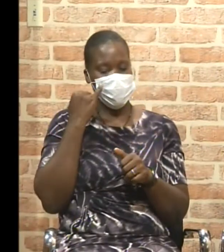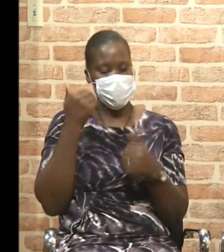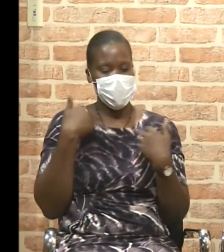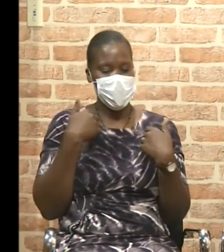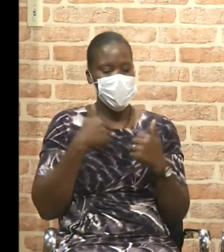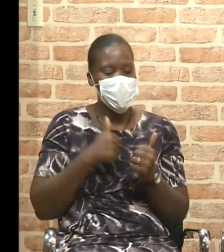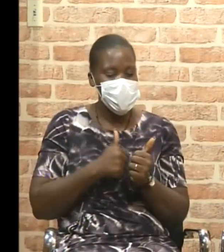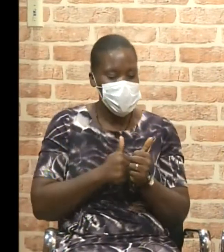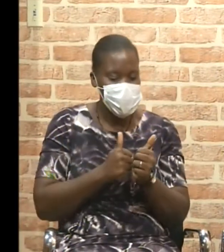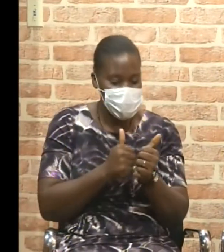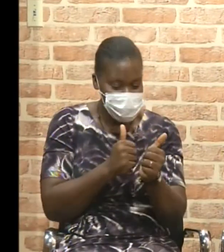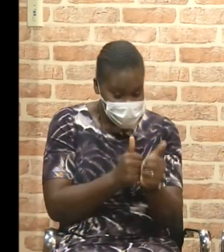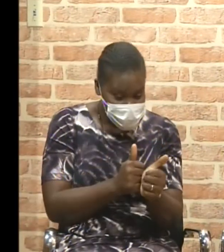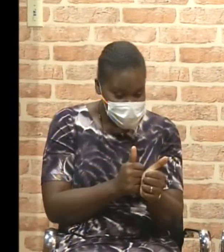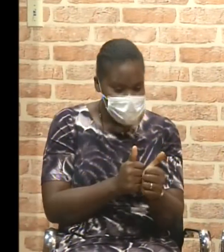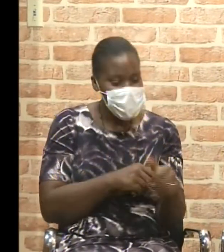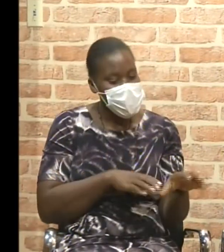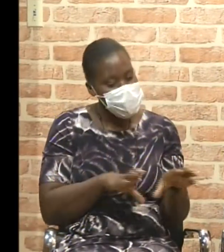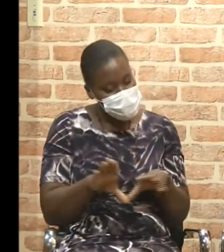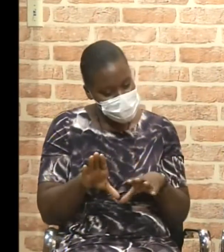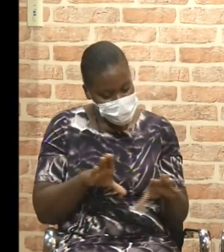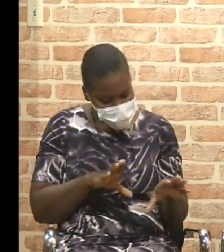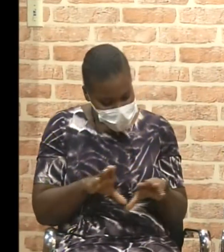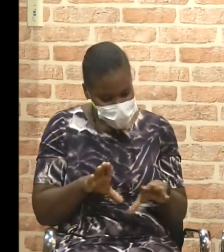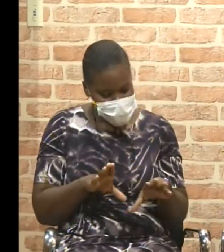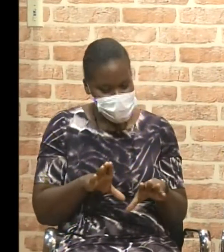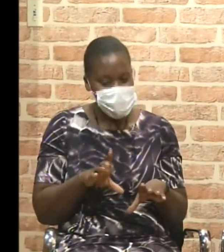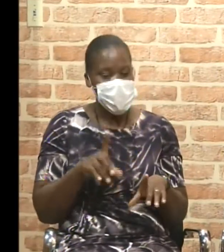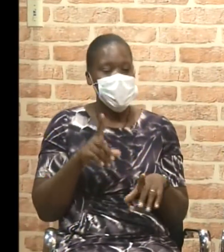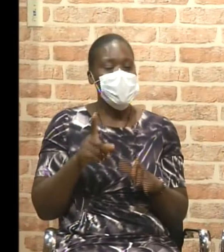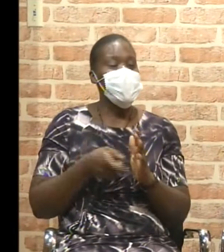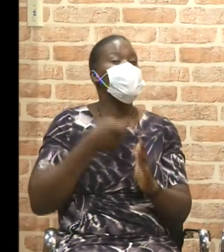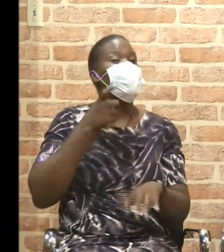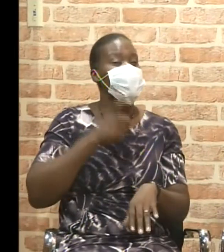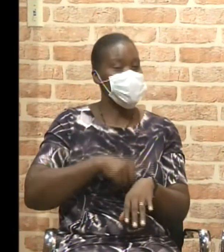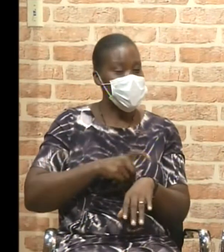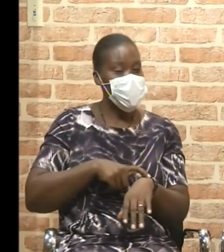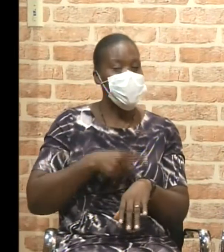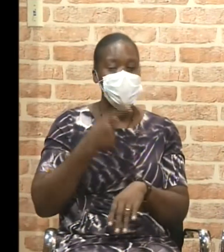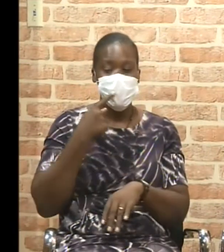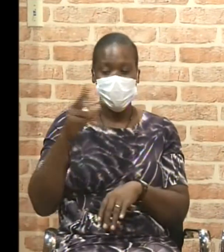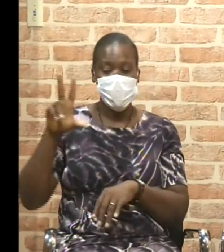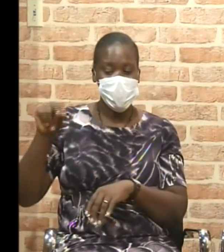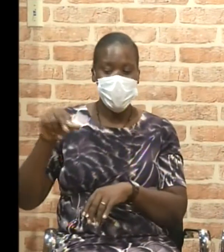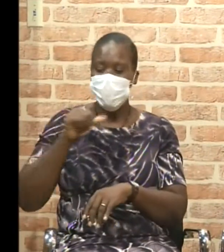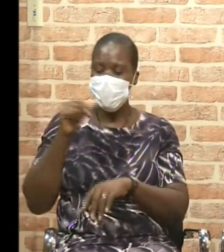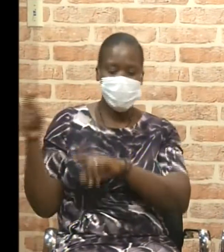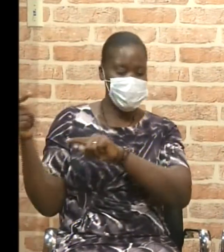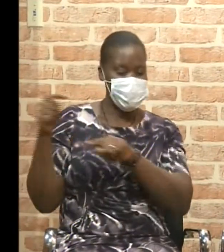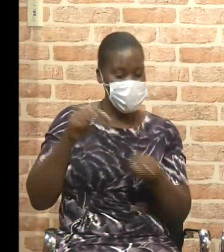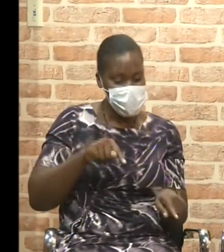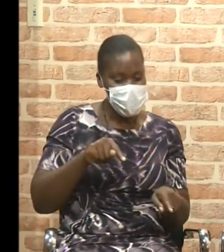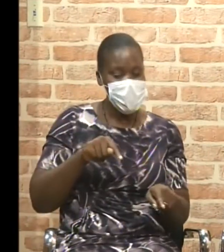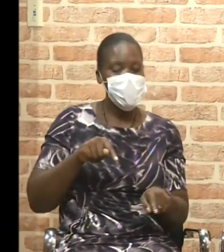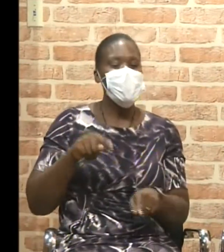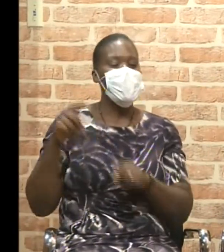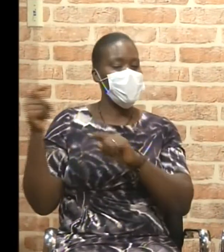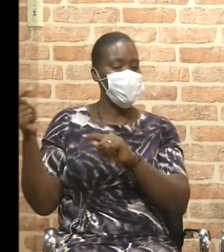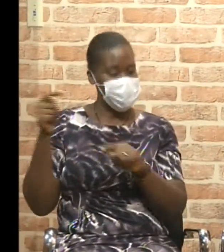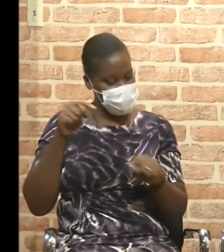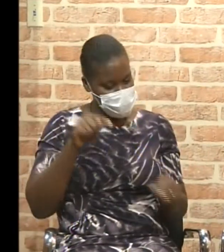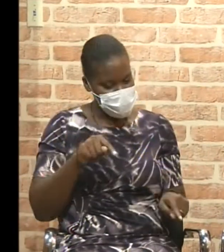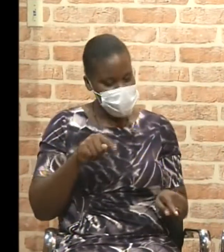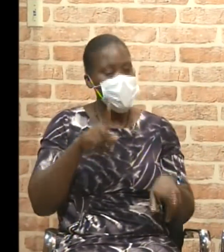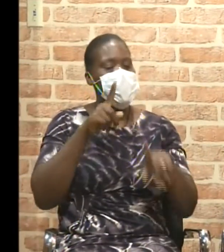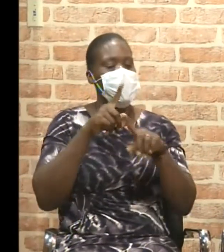ou dit pas déplacer le déplacer, mais ça pas dépend de nous parce que nous fait minimum nan et que au moins pour nous faire suivi par téléphone avec moun nan et